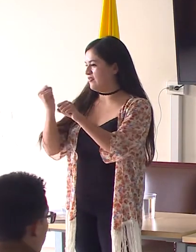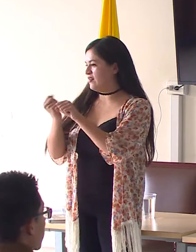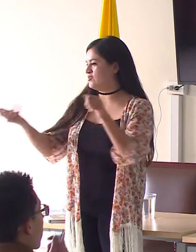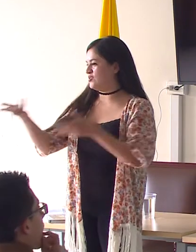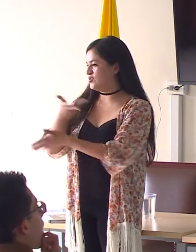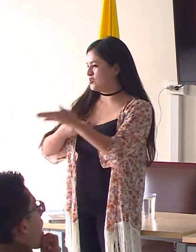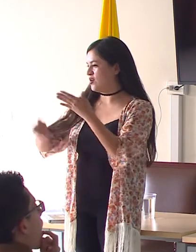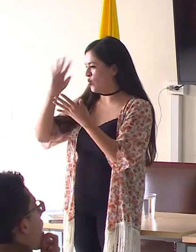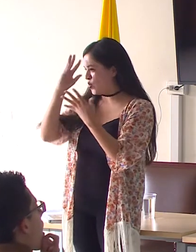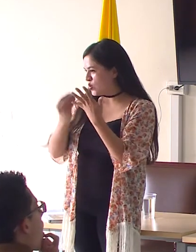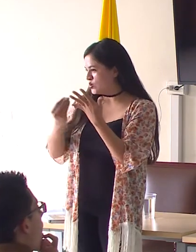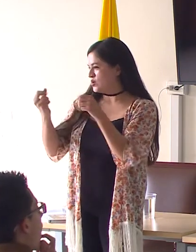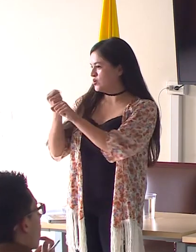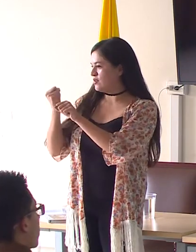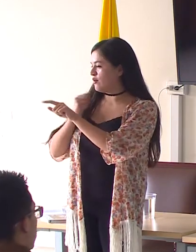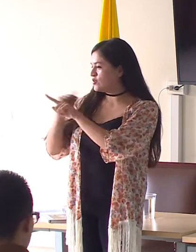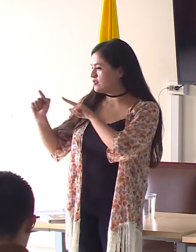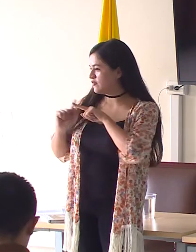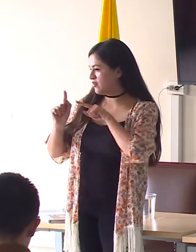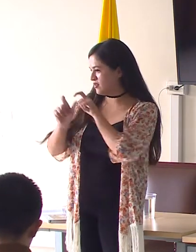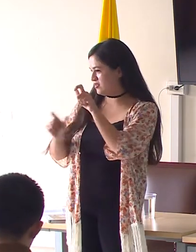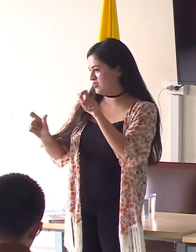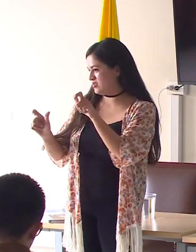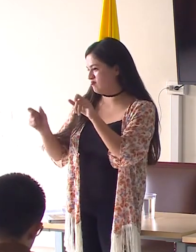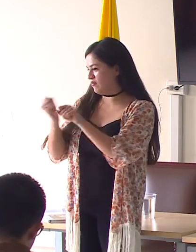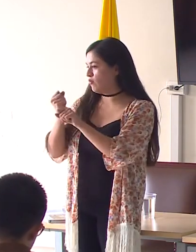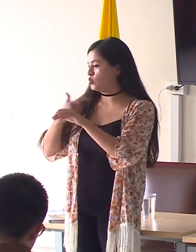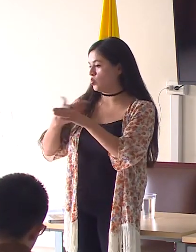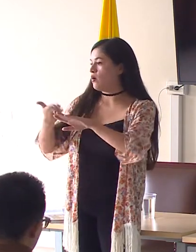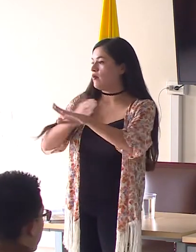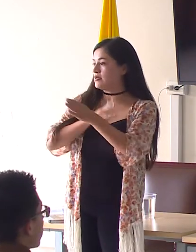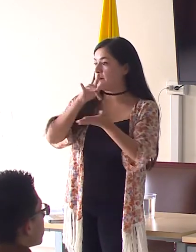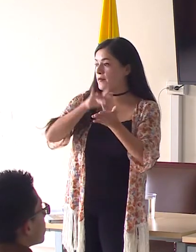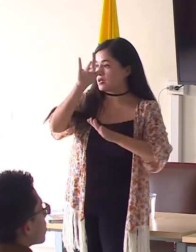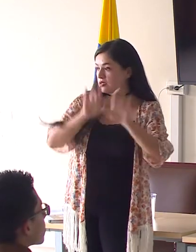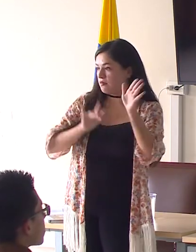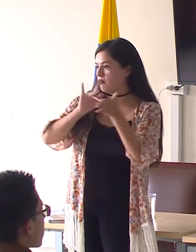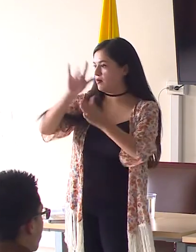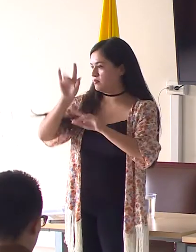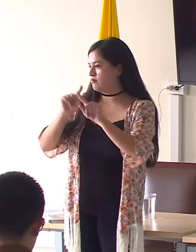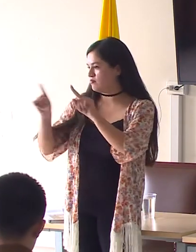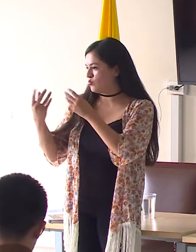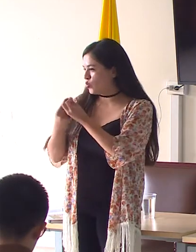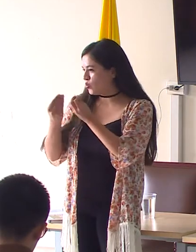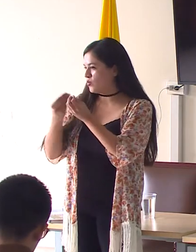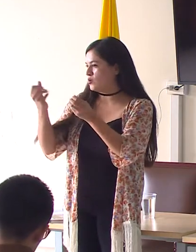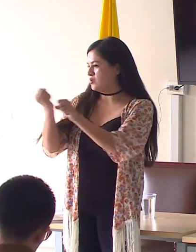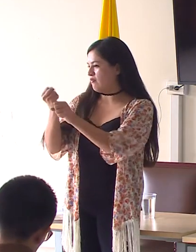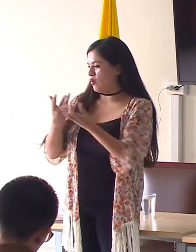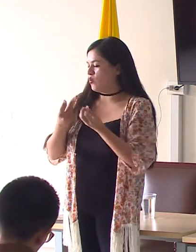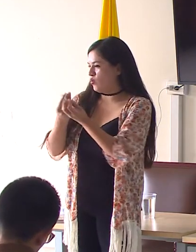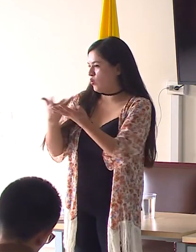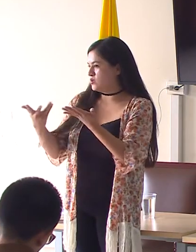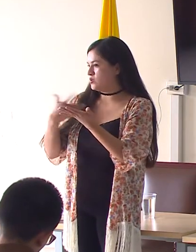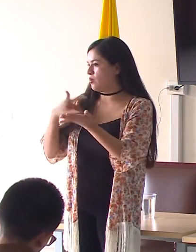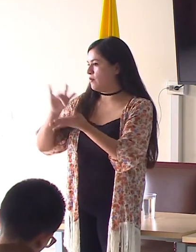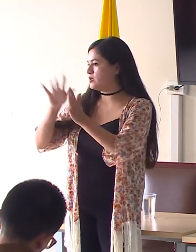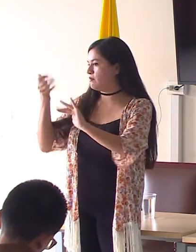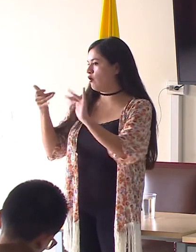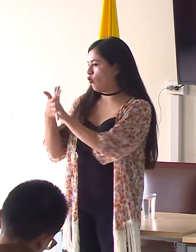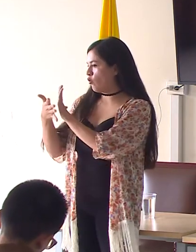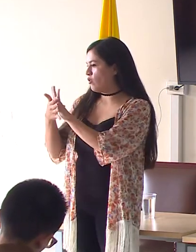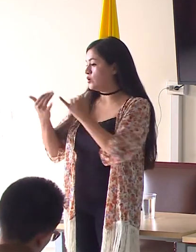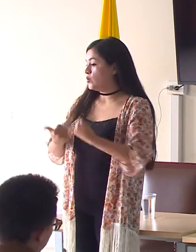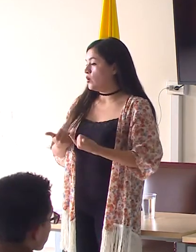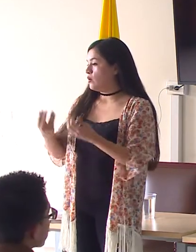conclusiones o avances de distintos trabajos en los cuales he estado particularmente de un proyecto investigación en el